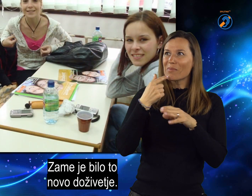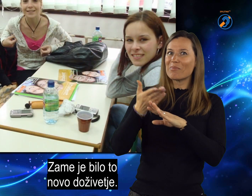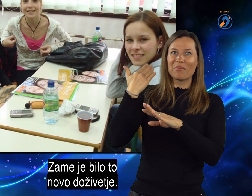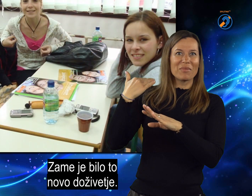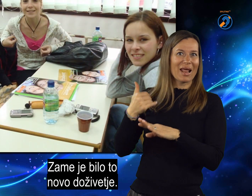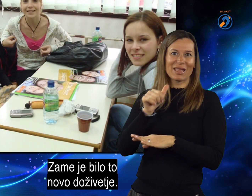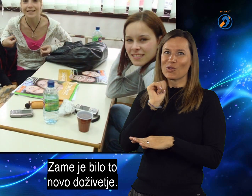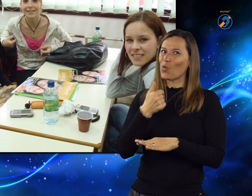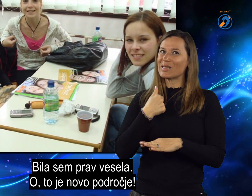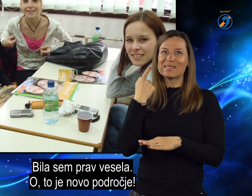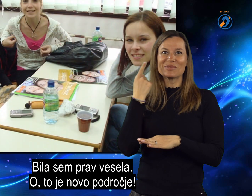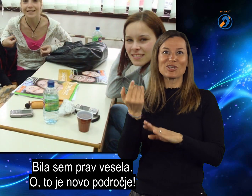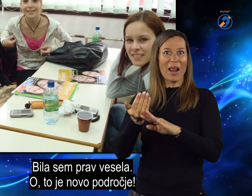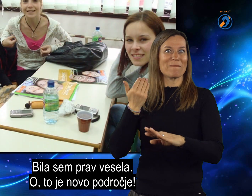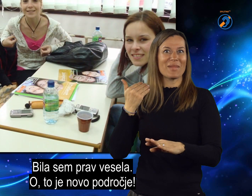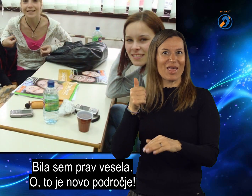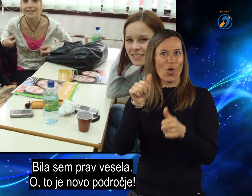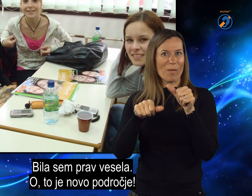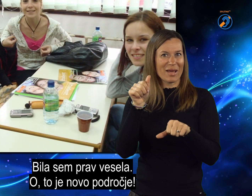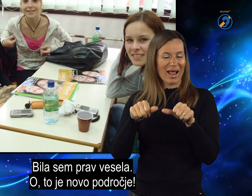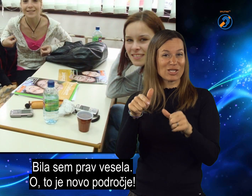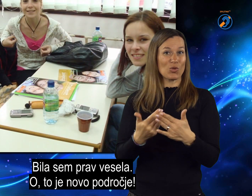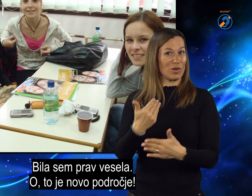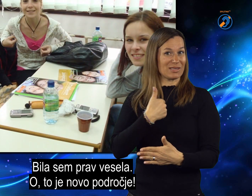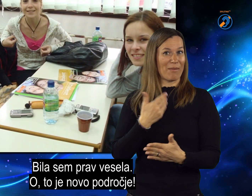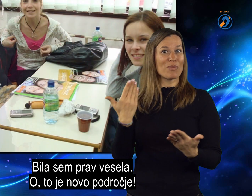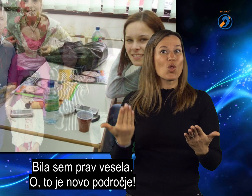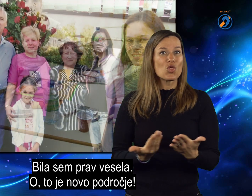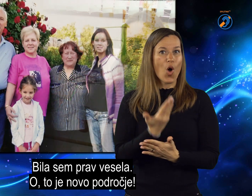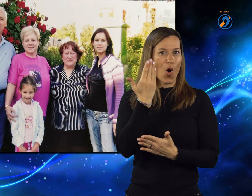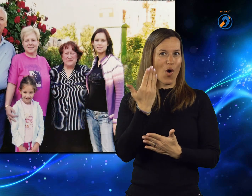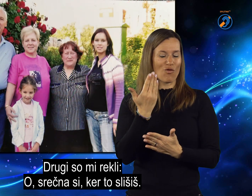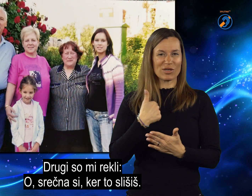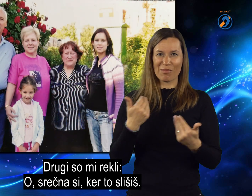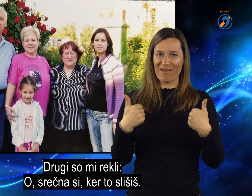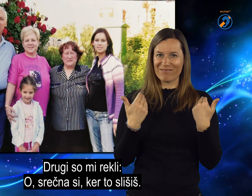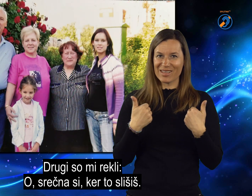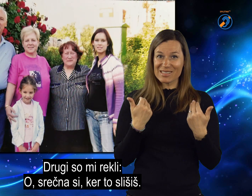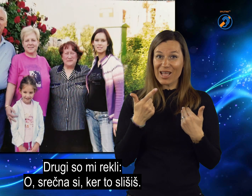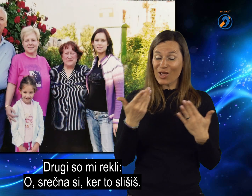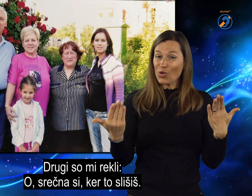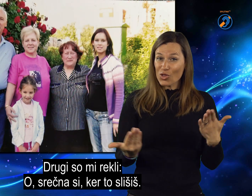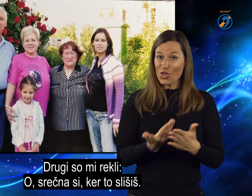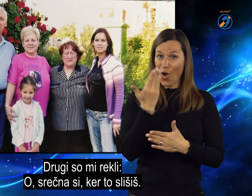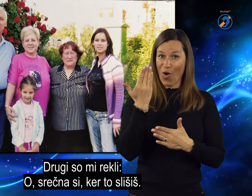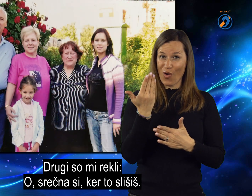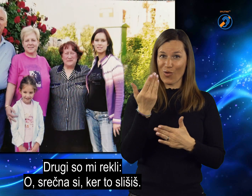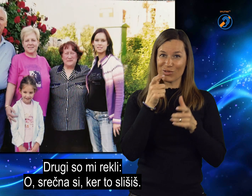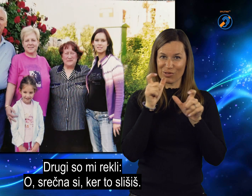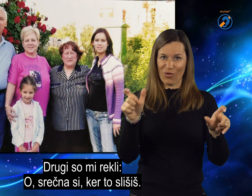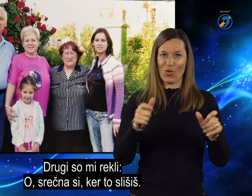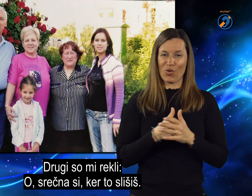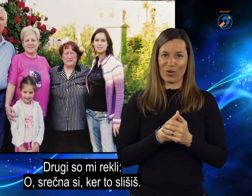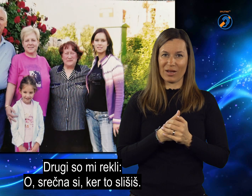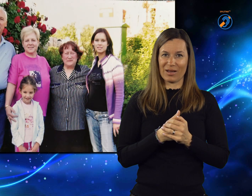same novo, to si vetje, se prav vesela, wow, to je nova potrošnja. Drugi so mi rekli,